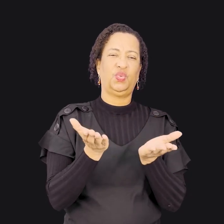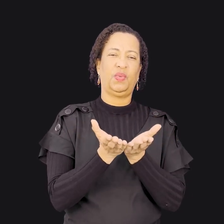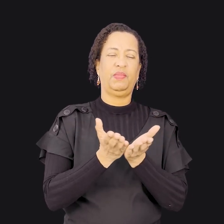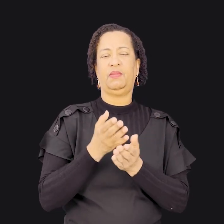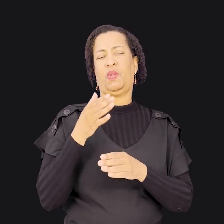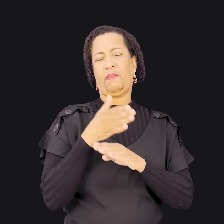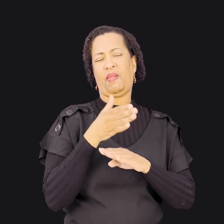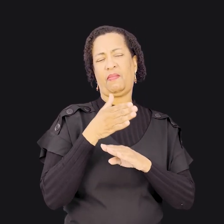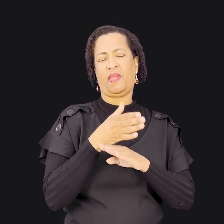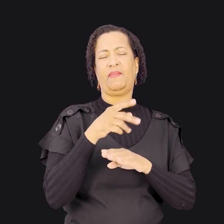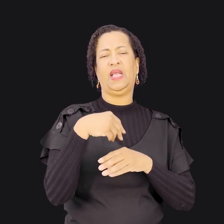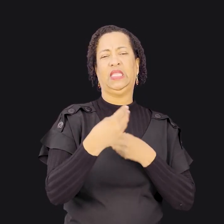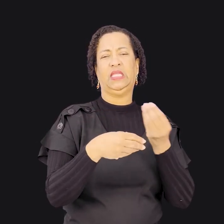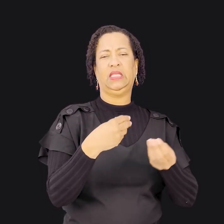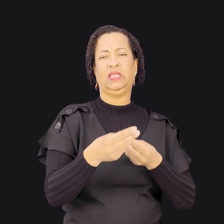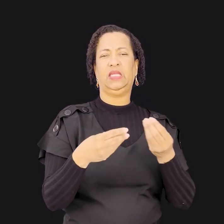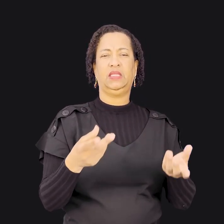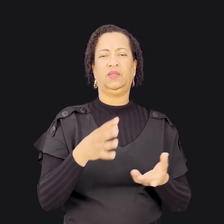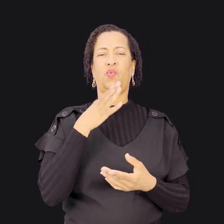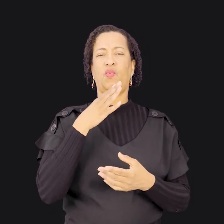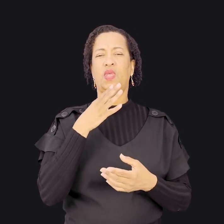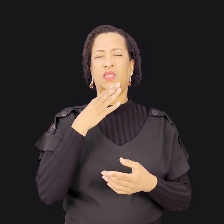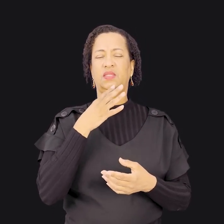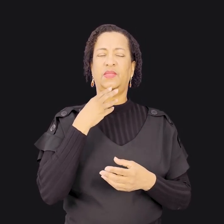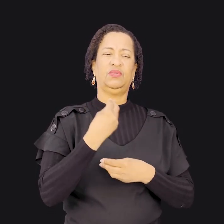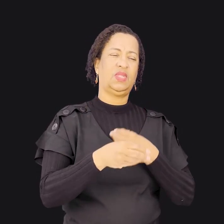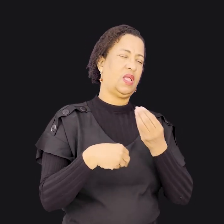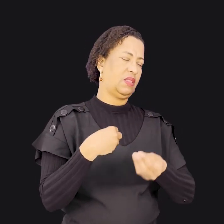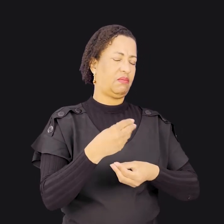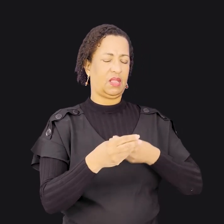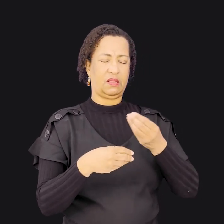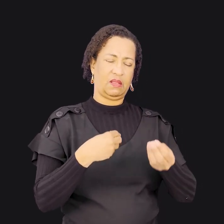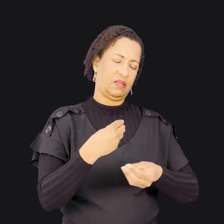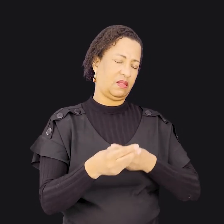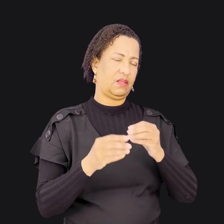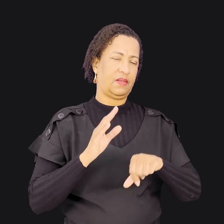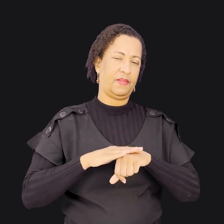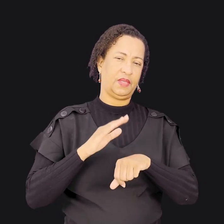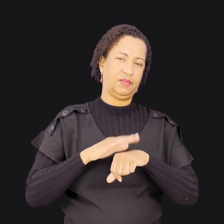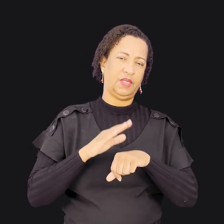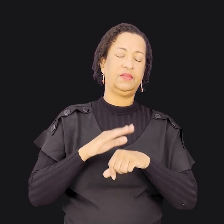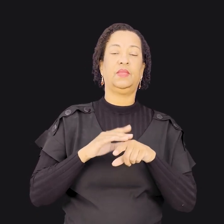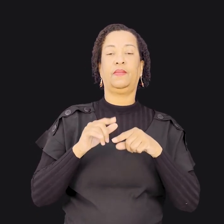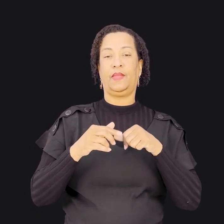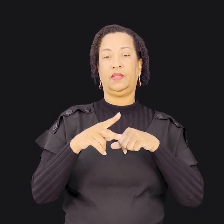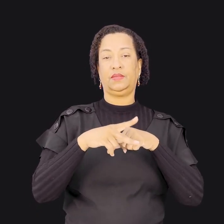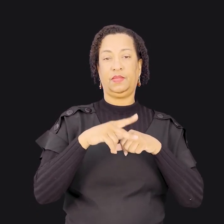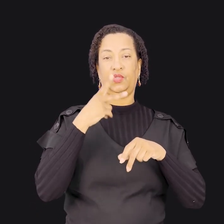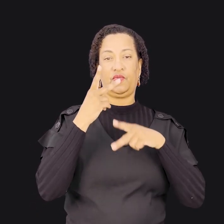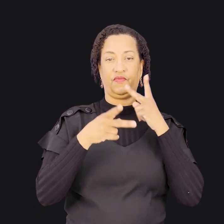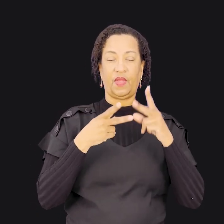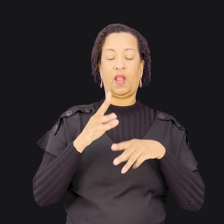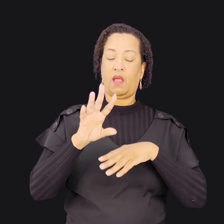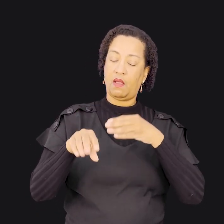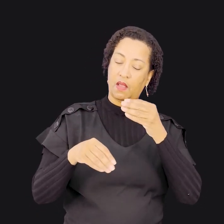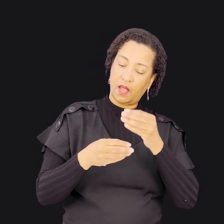bíblicos. Bombardeamos a pessoa com conhecimento e mais conhecimento. Mas Pedro diz,